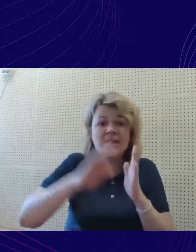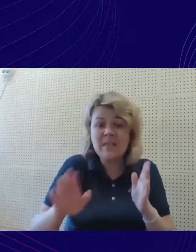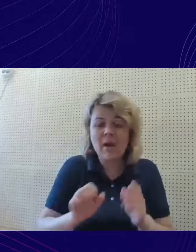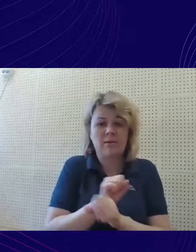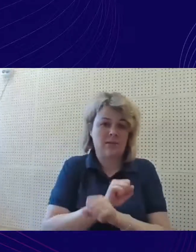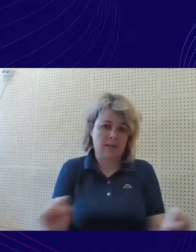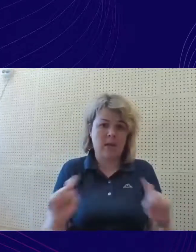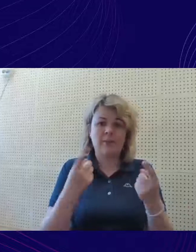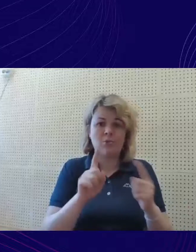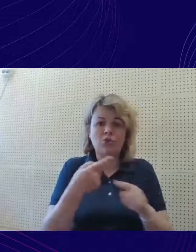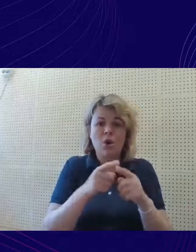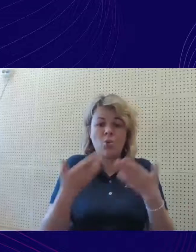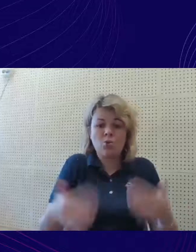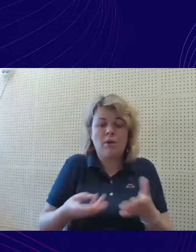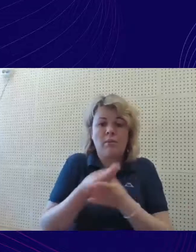сроки, продюсеры,